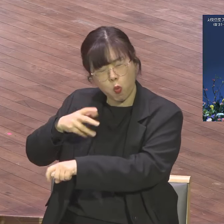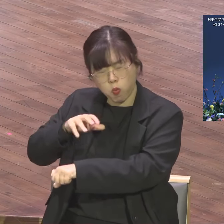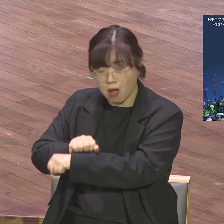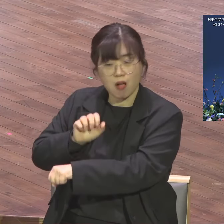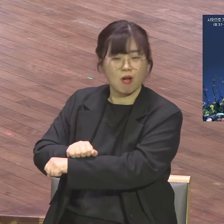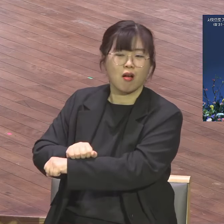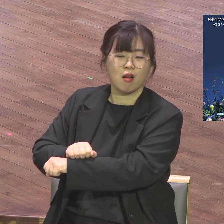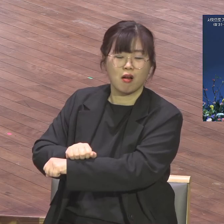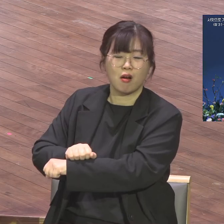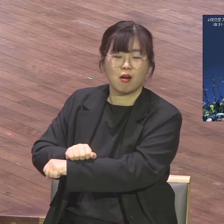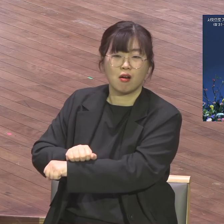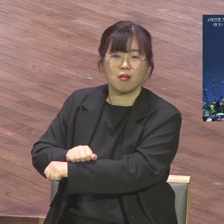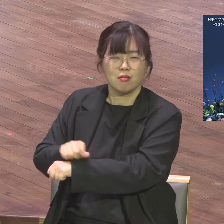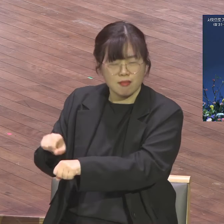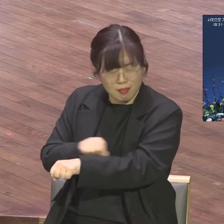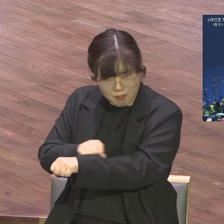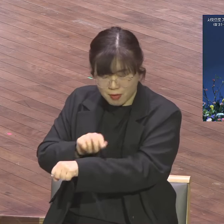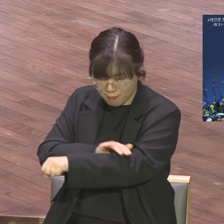특별 훈련이잖아요.